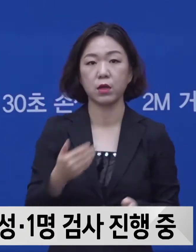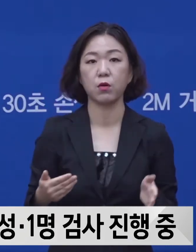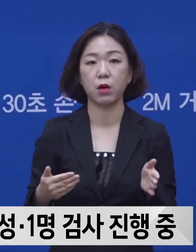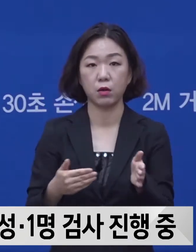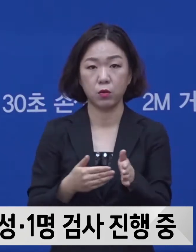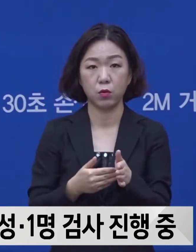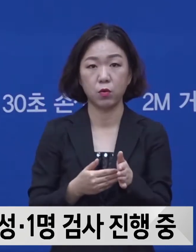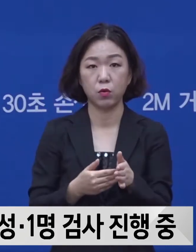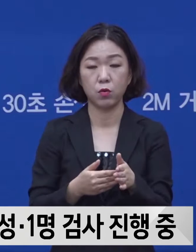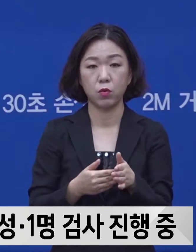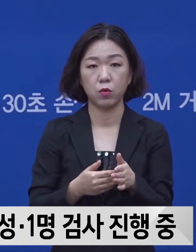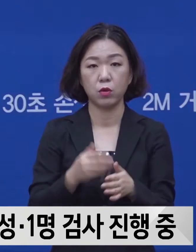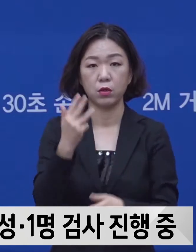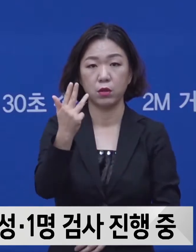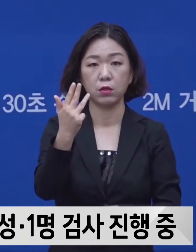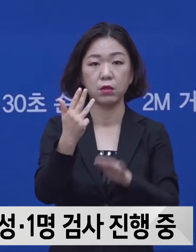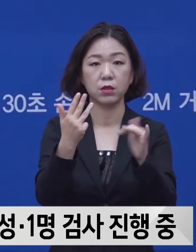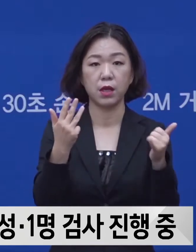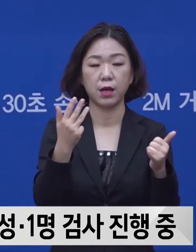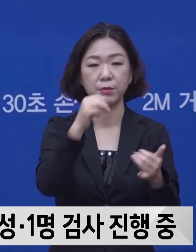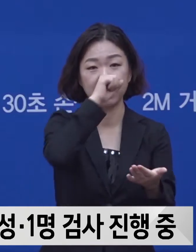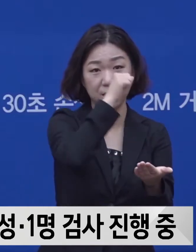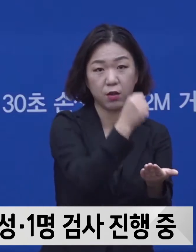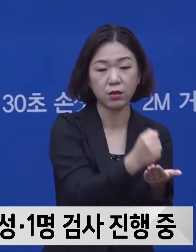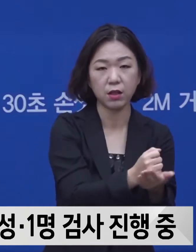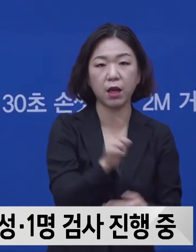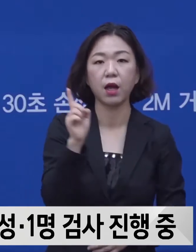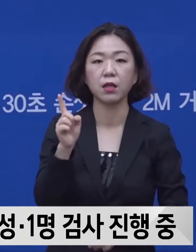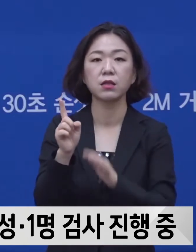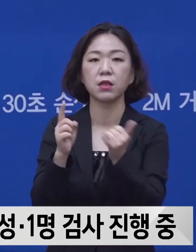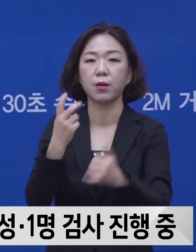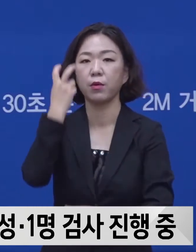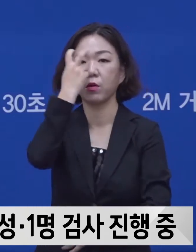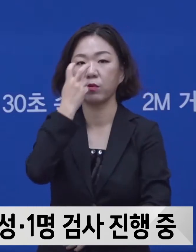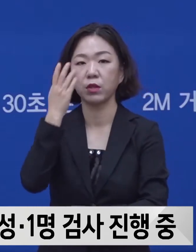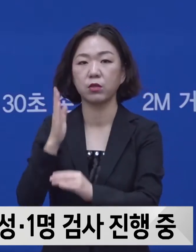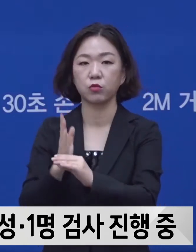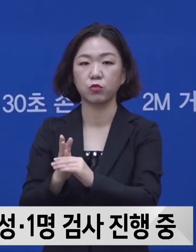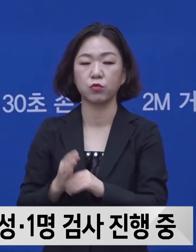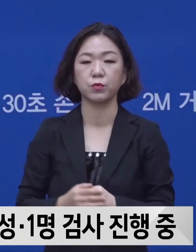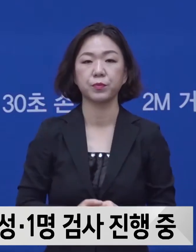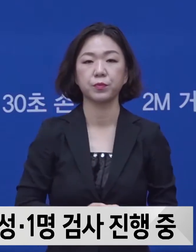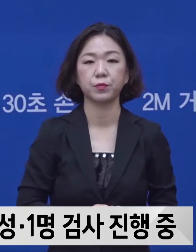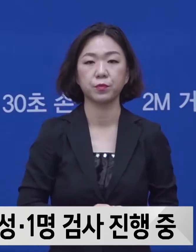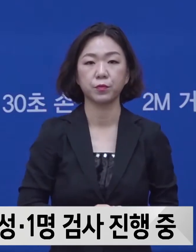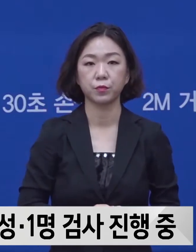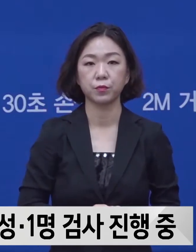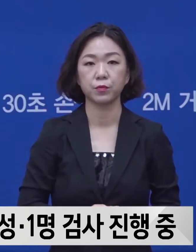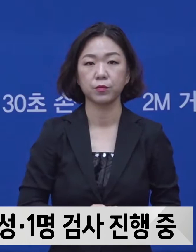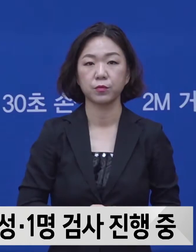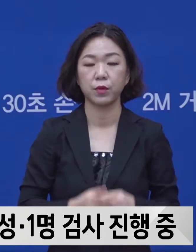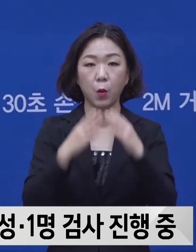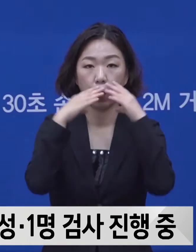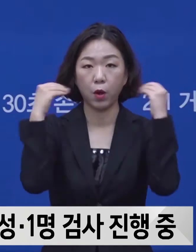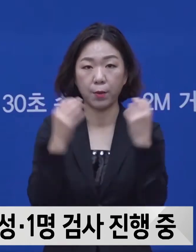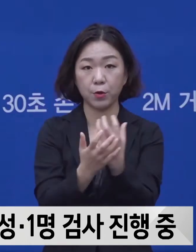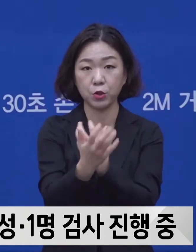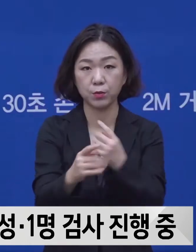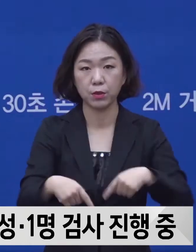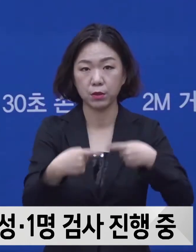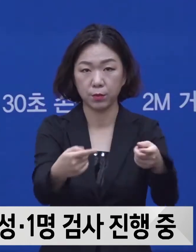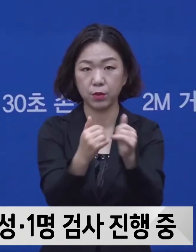완료하였고, 현재 8명이 음성이고, 1명은 검사 진행 중입니다. 광화문 집회